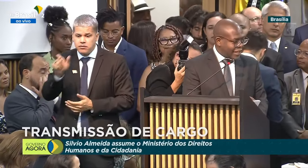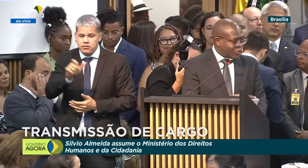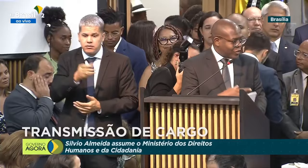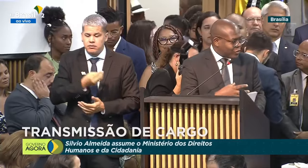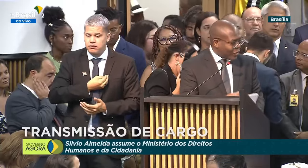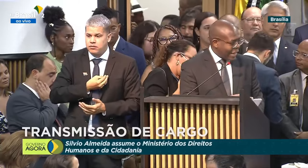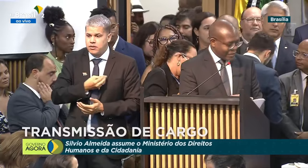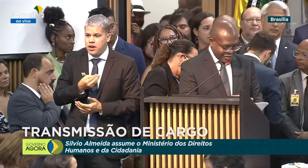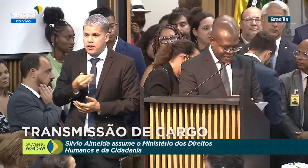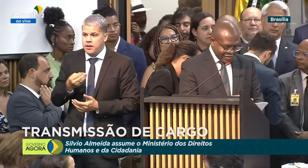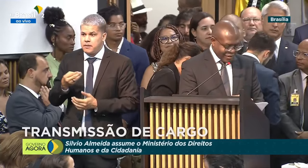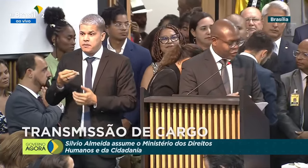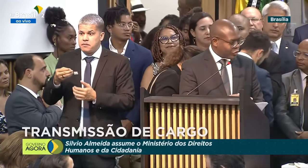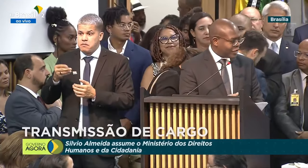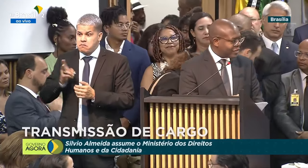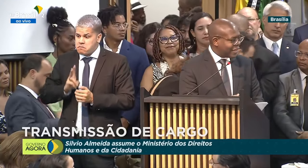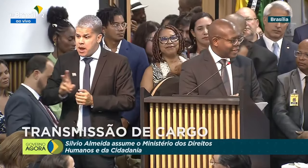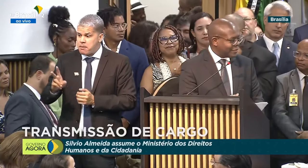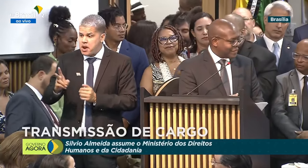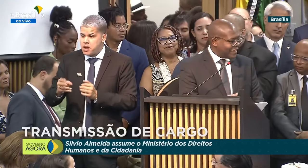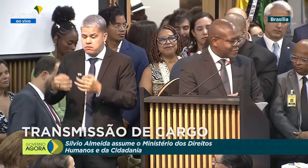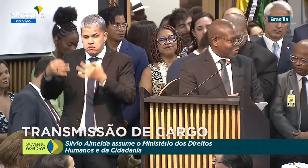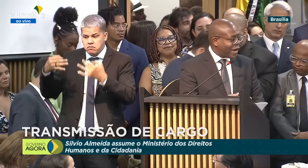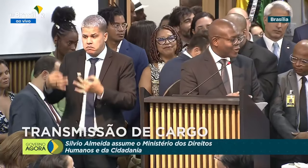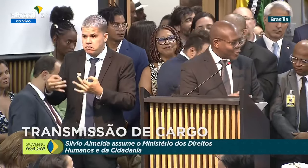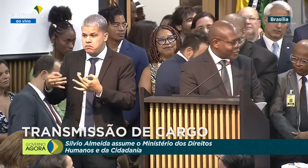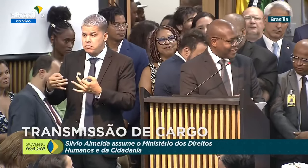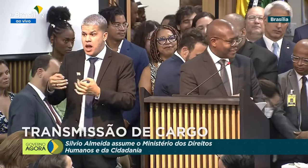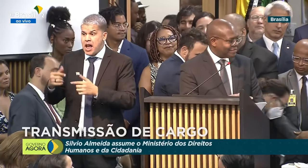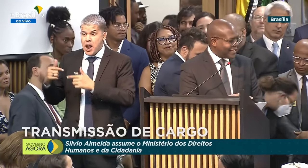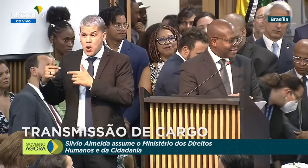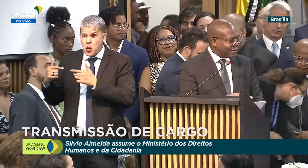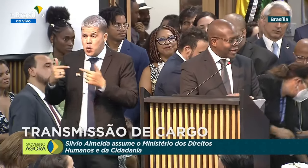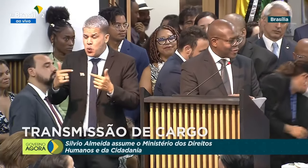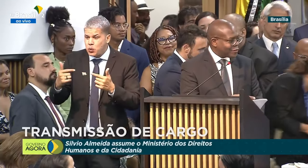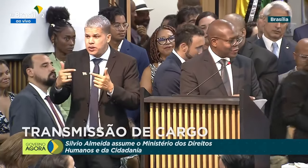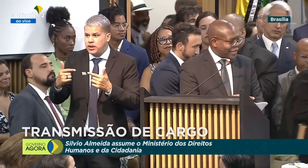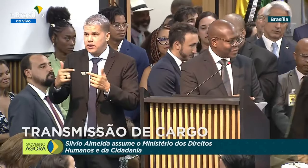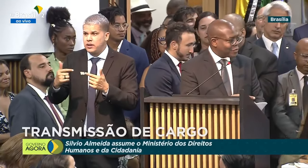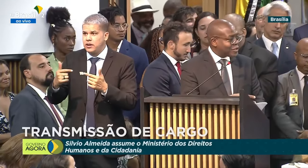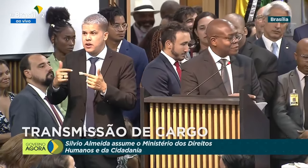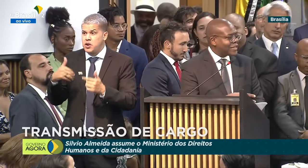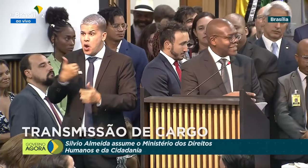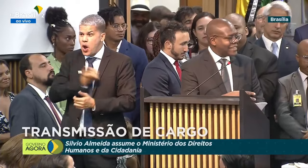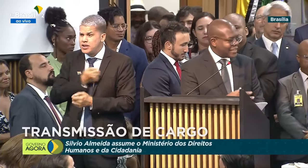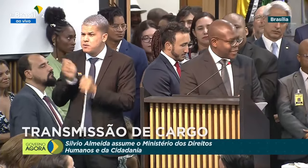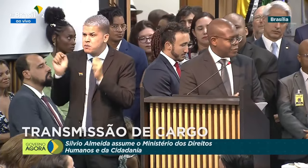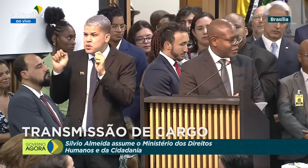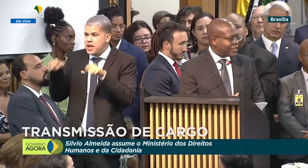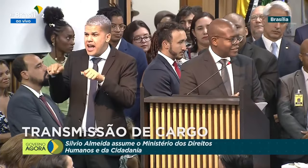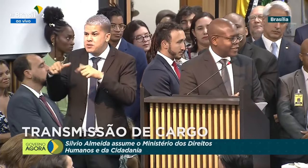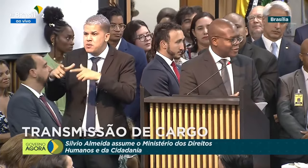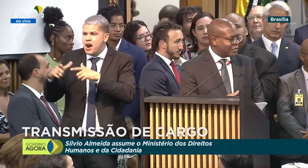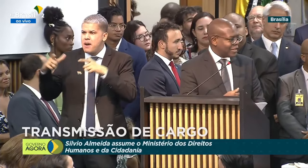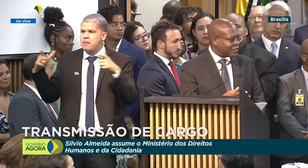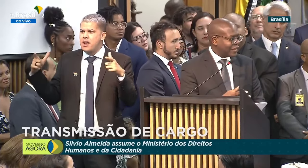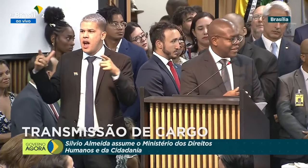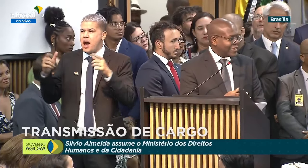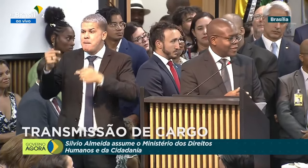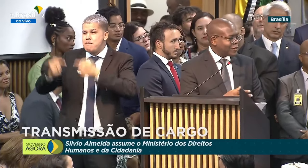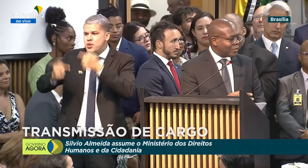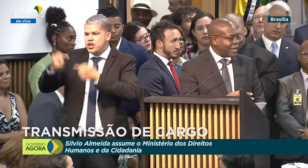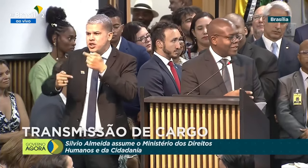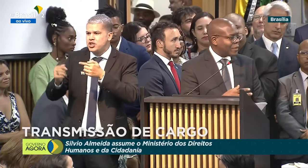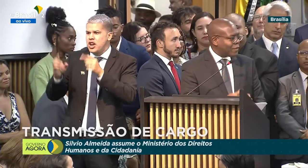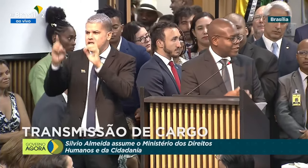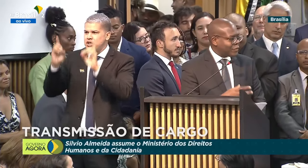permaneceram insuladas nas estruturas de estado foi uma luta para que nós pudéssemos expandir a política de direitos humanos